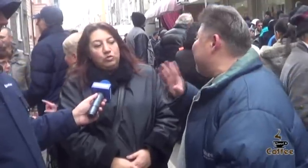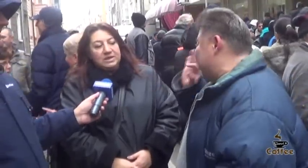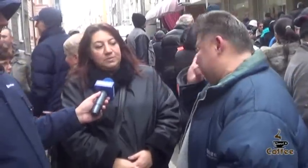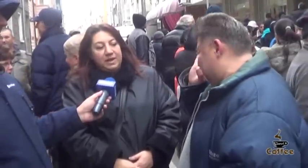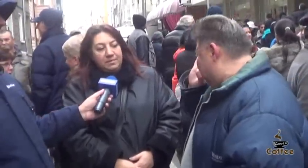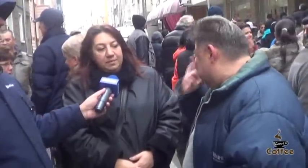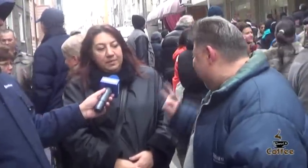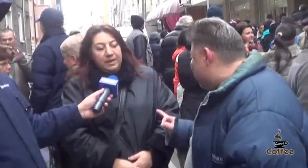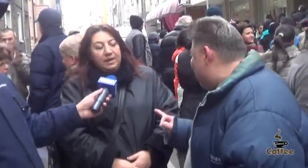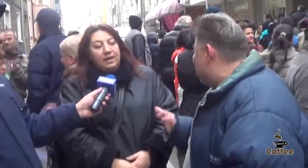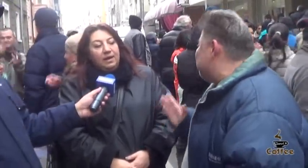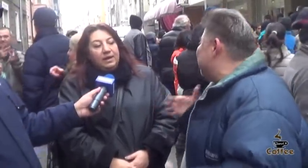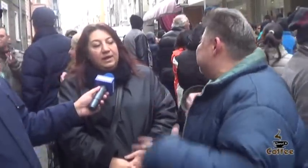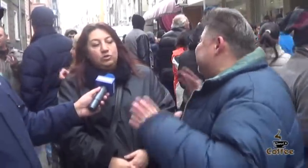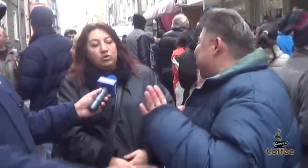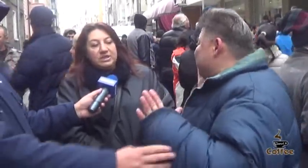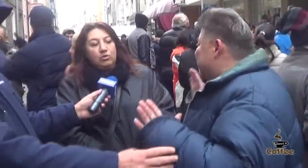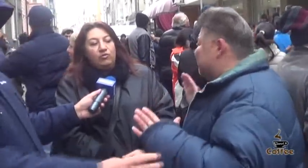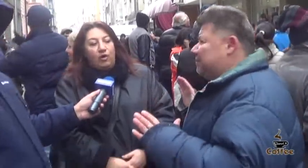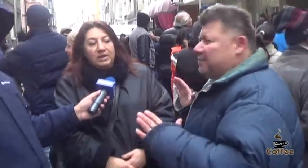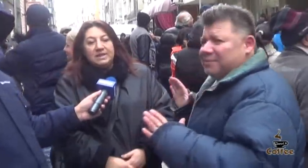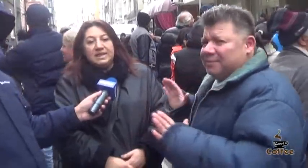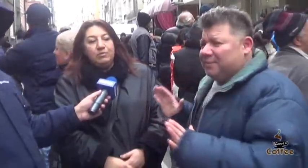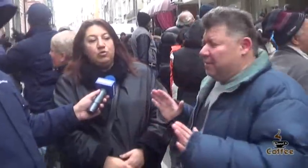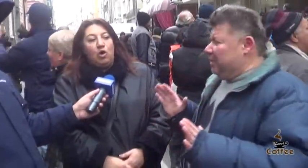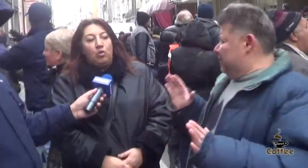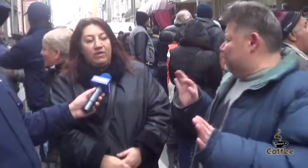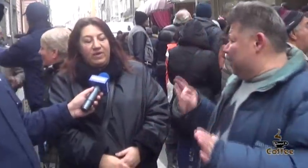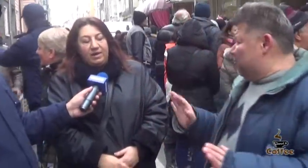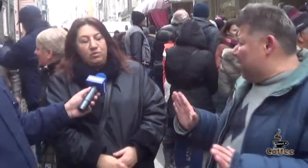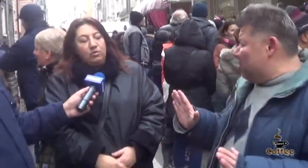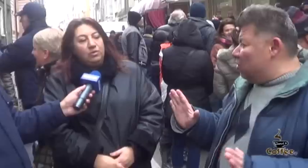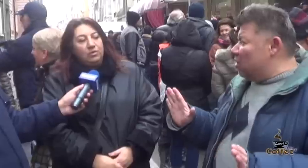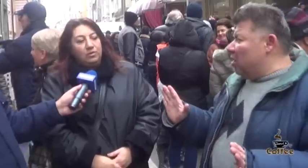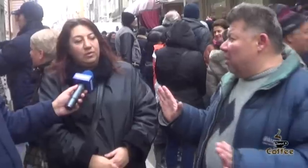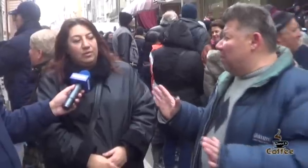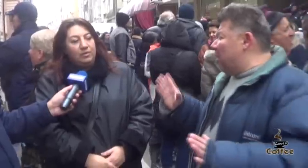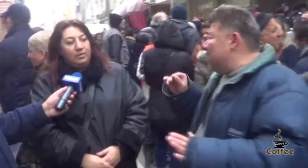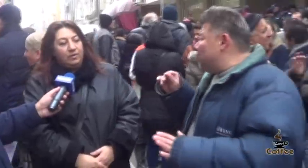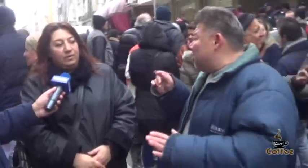Доколкото разбирам, и тук се говори, не знаем доколко е вярно.